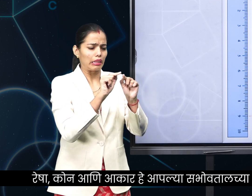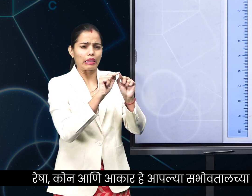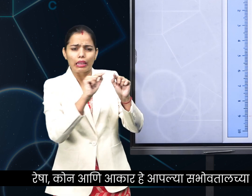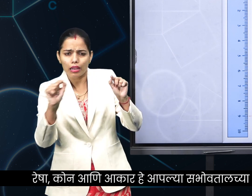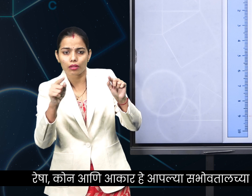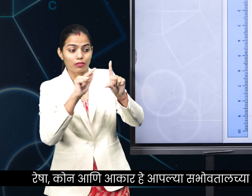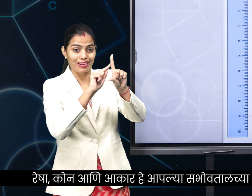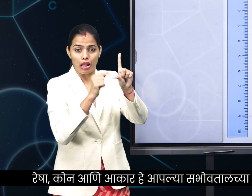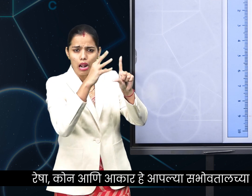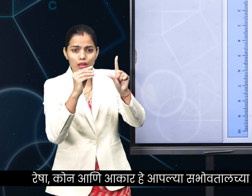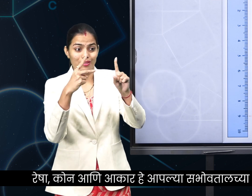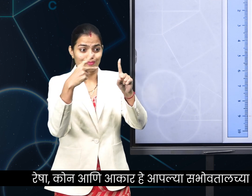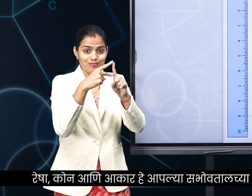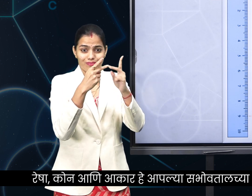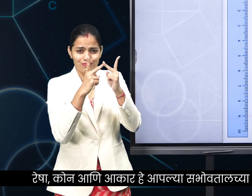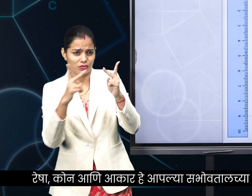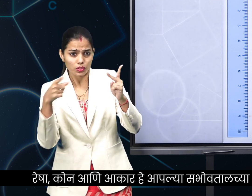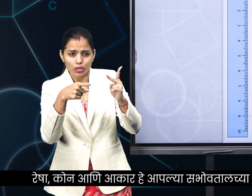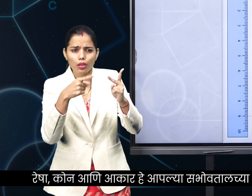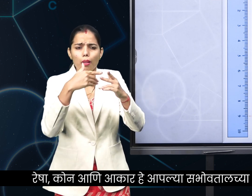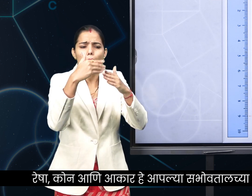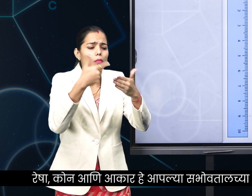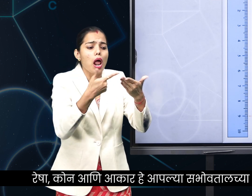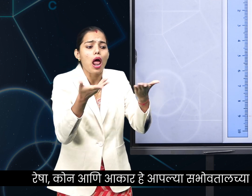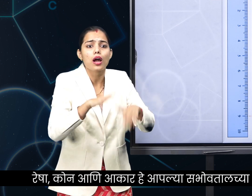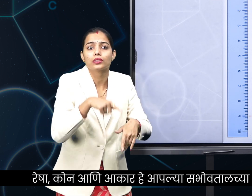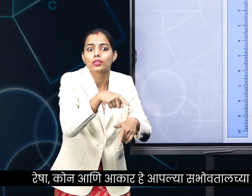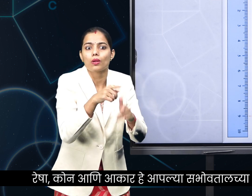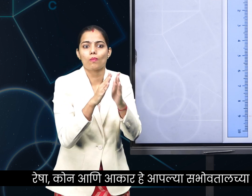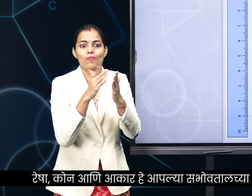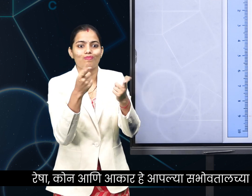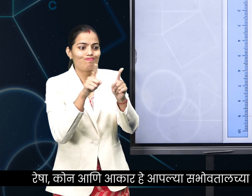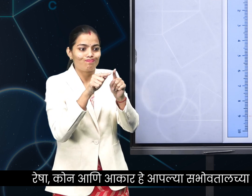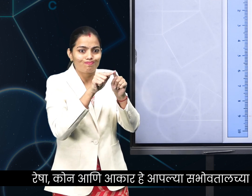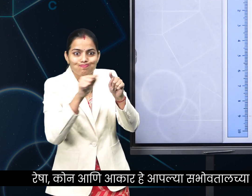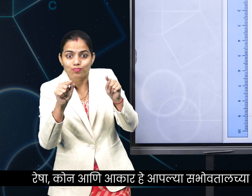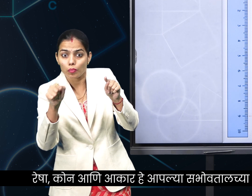रेषा, कोन आणि आकार हे आपल्या सभोवतालच्या अनेक गोष्टींचे बांधकाम घटक आहे.